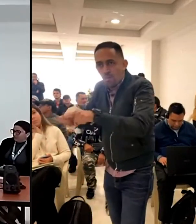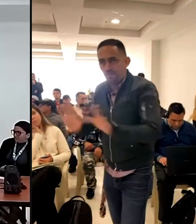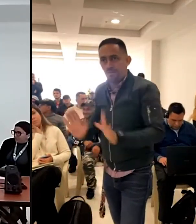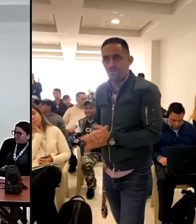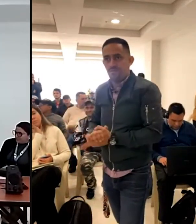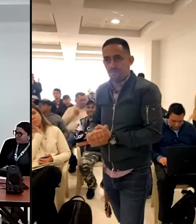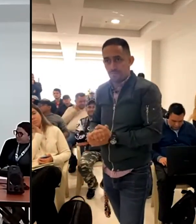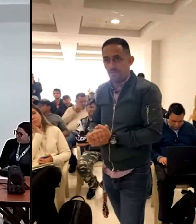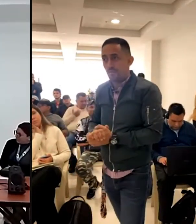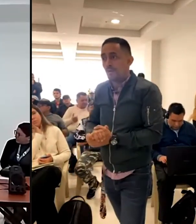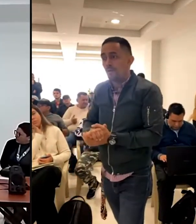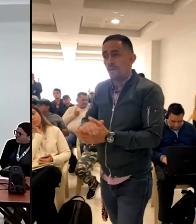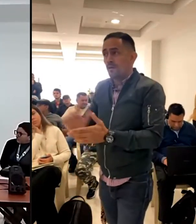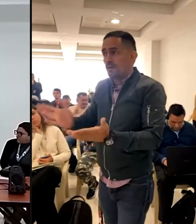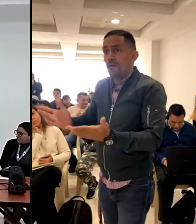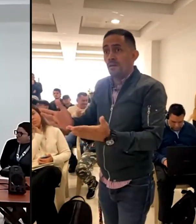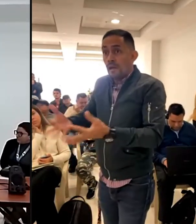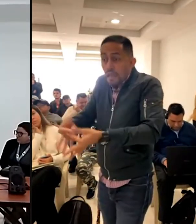tanto